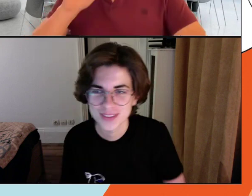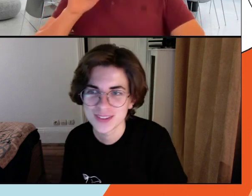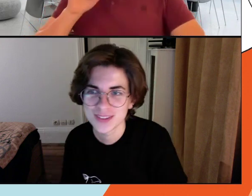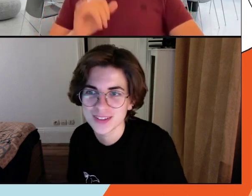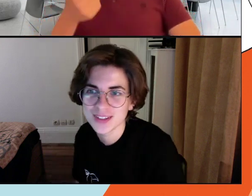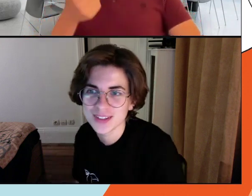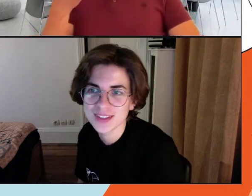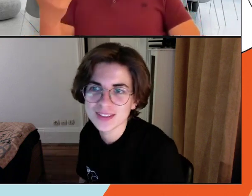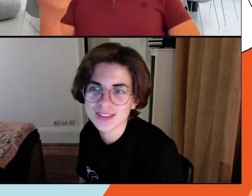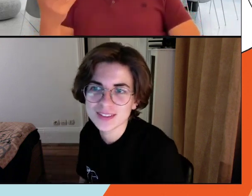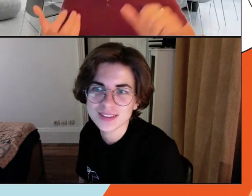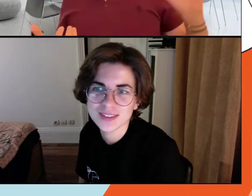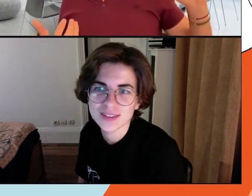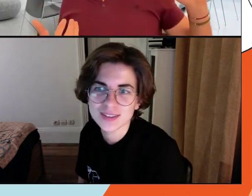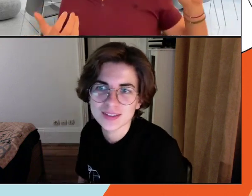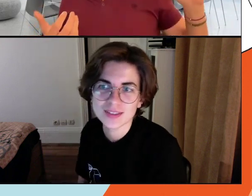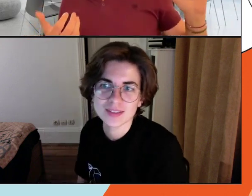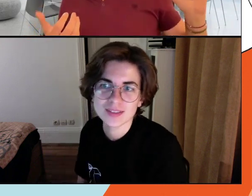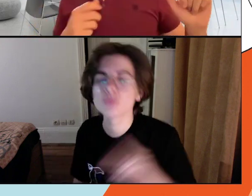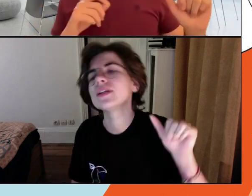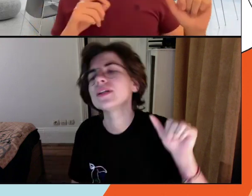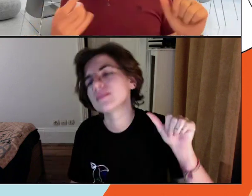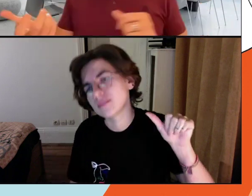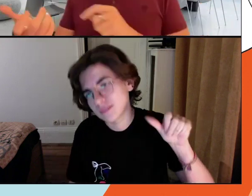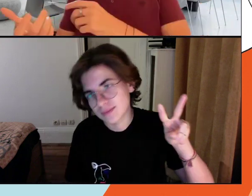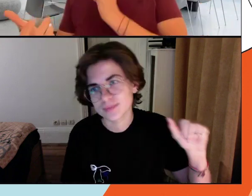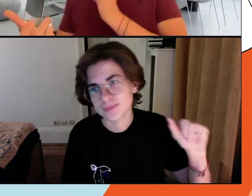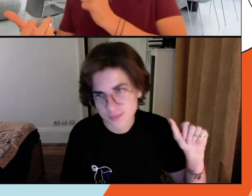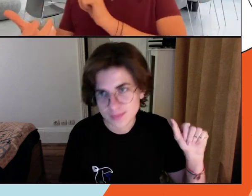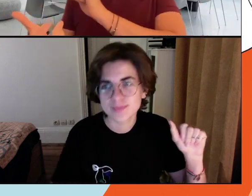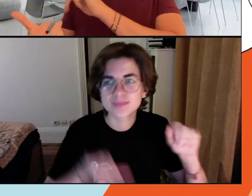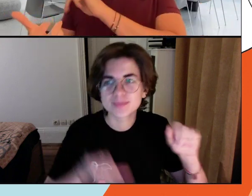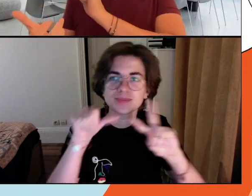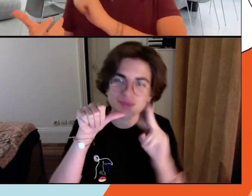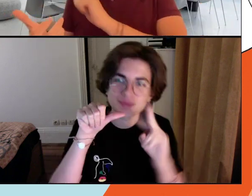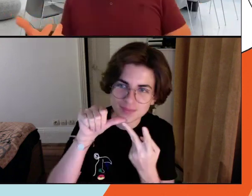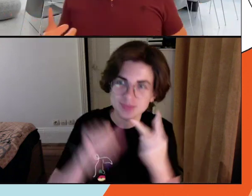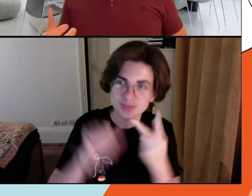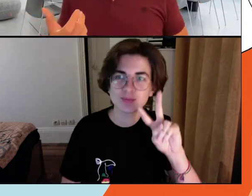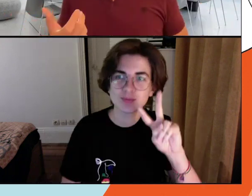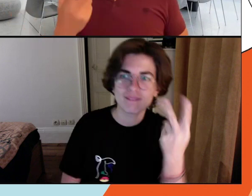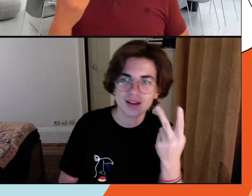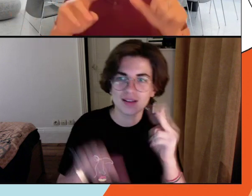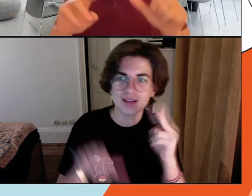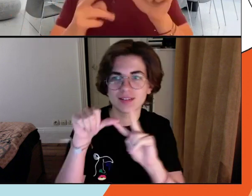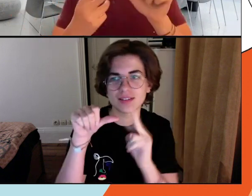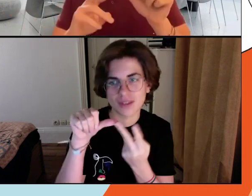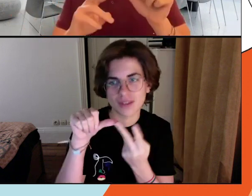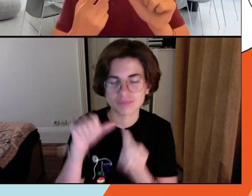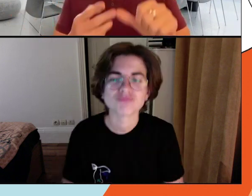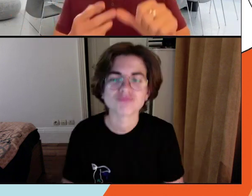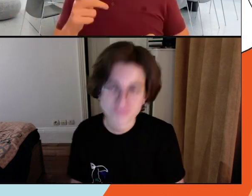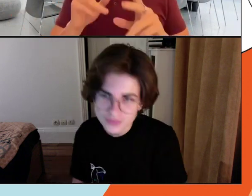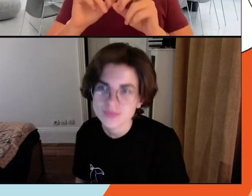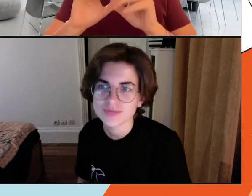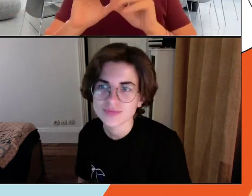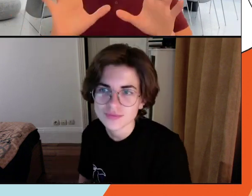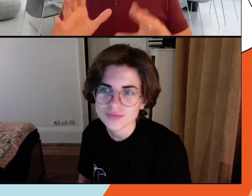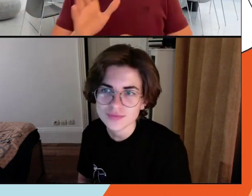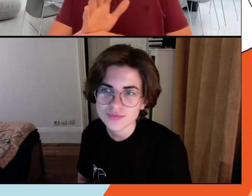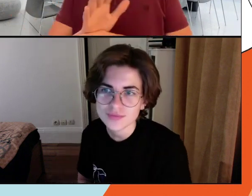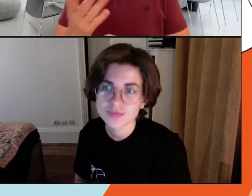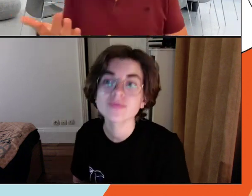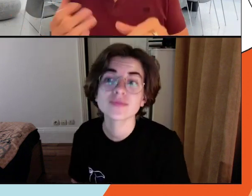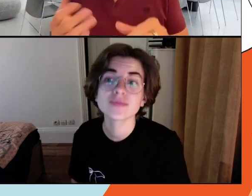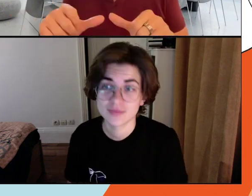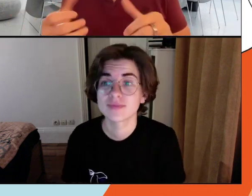Si tu as une main, tu peux faire Ava. Oui, Si tu as une main, Ava. Mais si tu as deux mains, Ava. Faire. Donc,